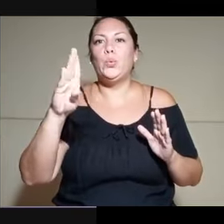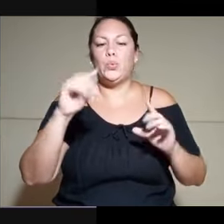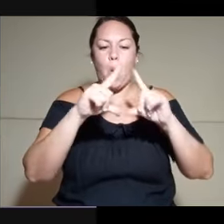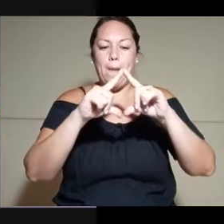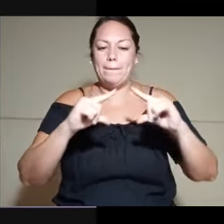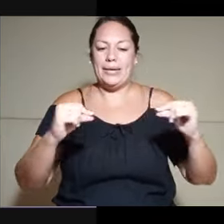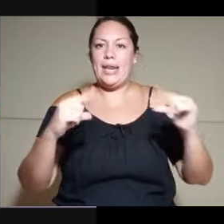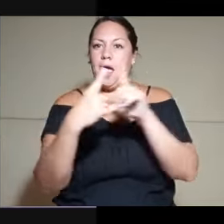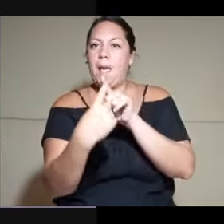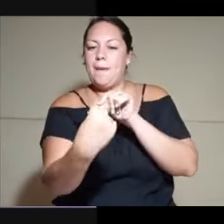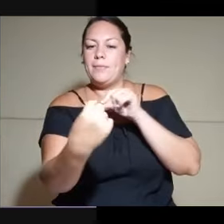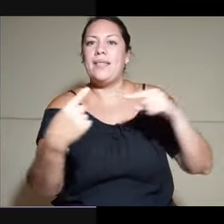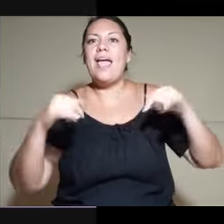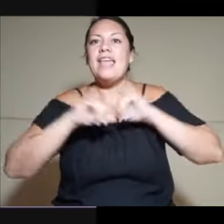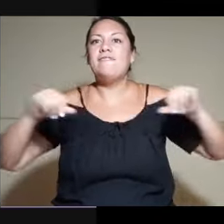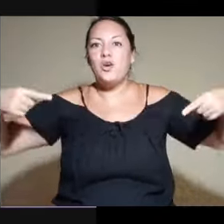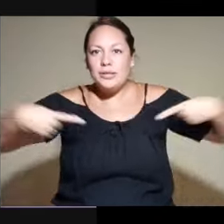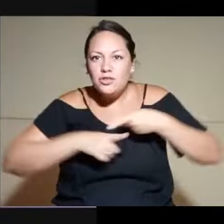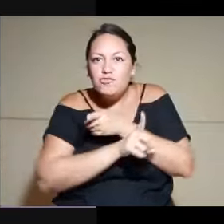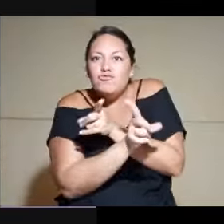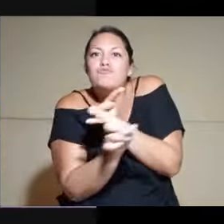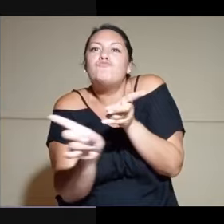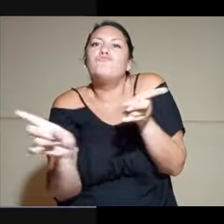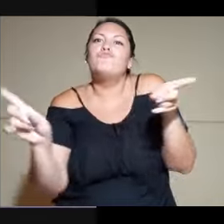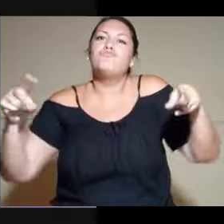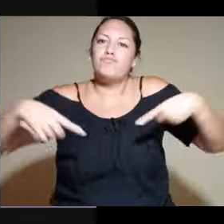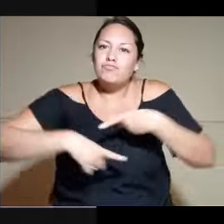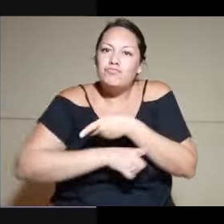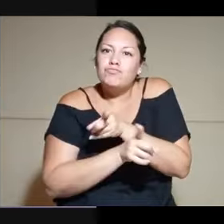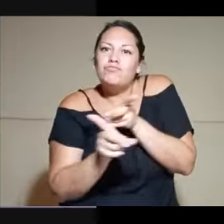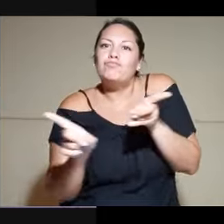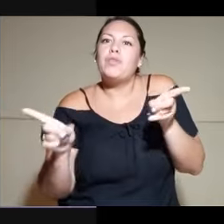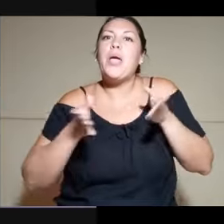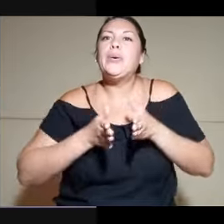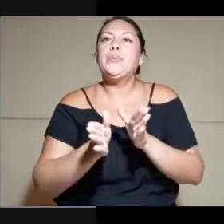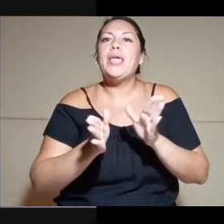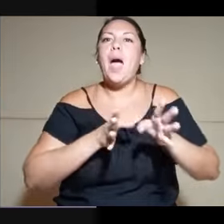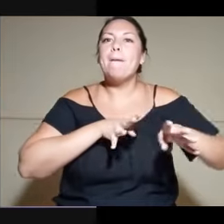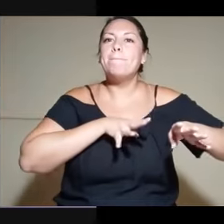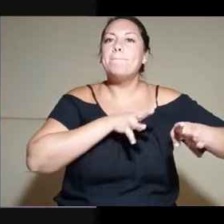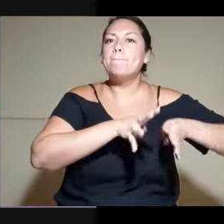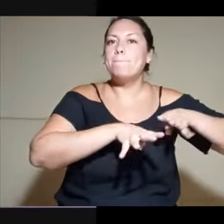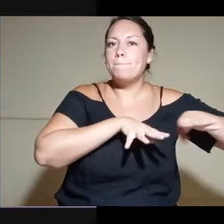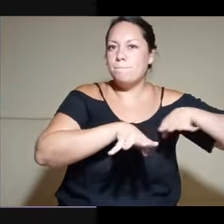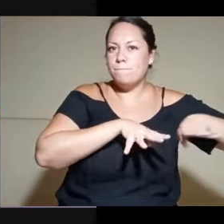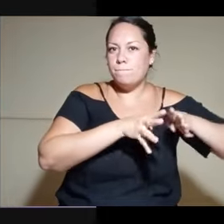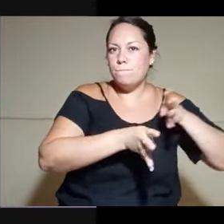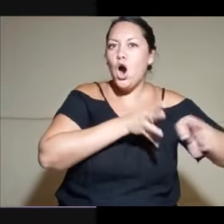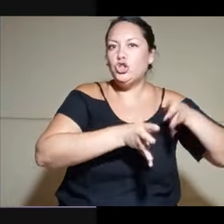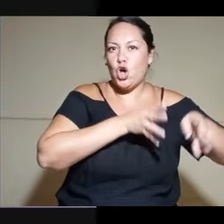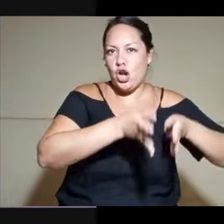produce. Bien, entonces por eso es importante también el bulbo, porque en la zona de las pirámides vulvares se produce el entrecruzamiento de las